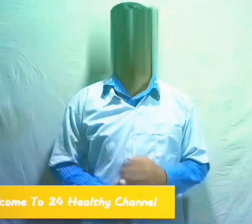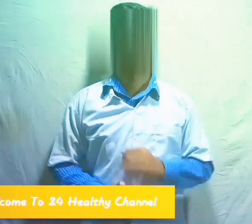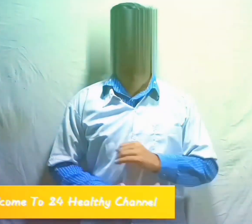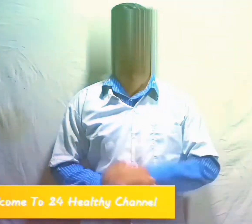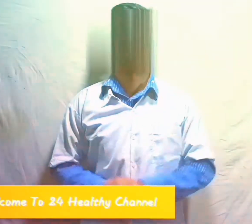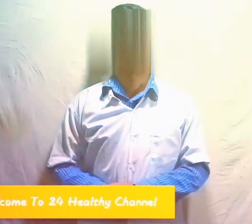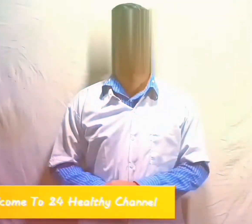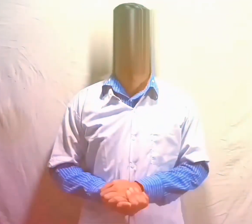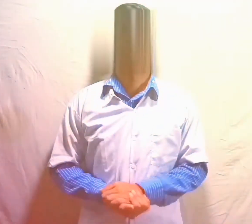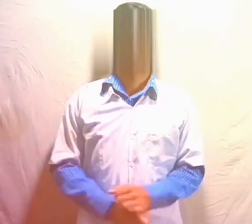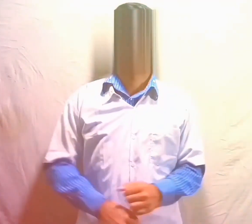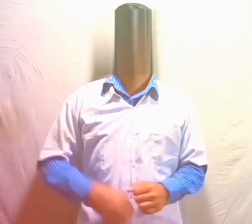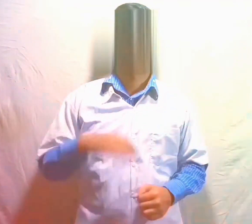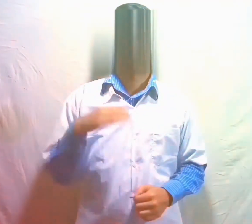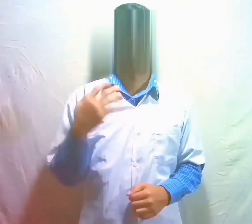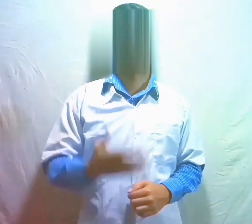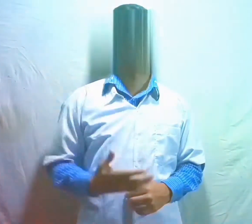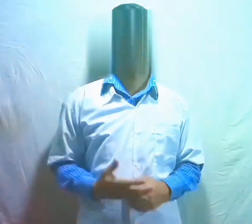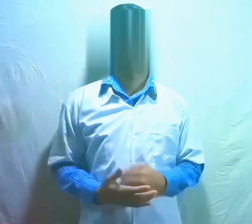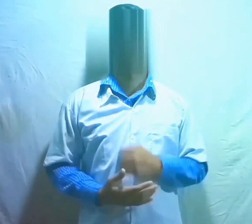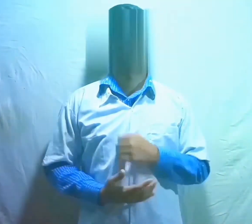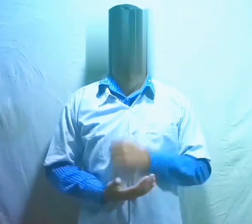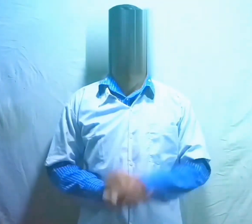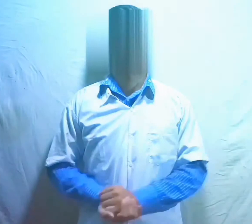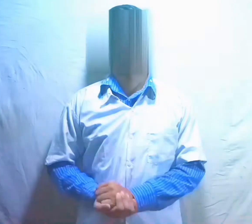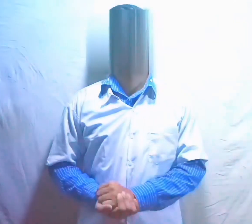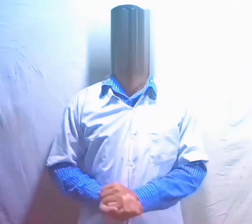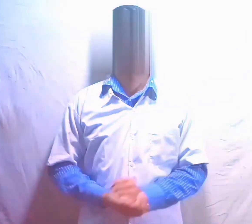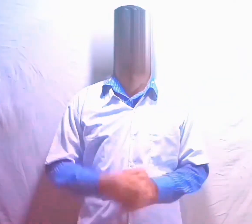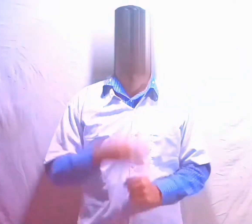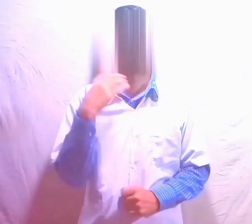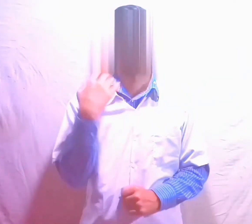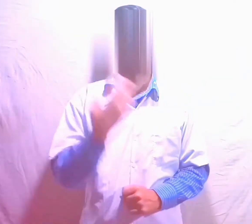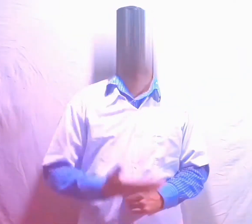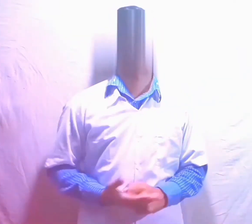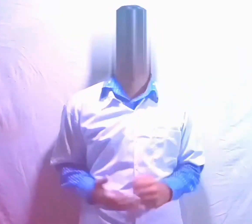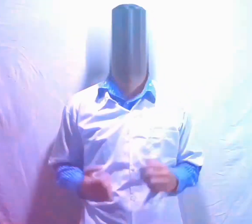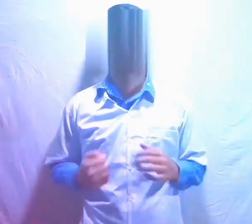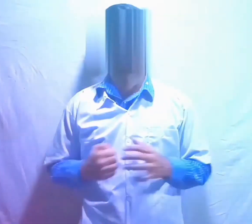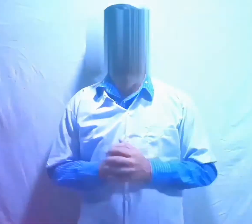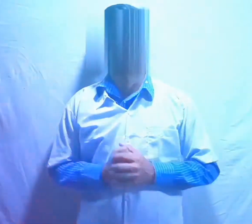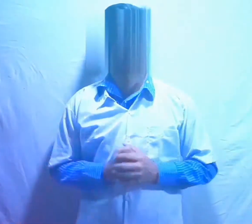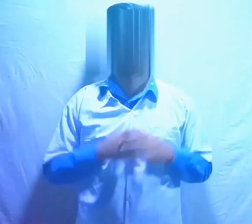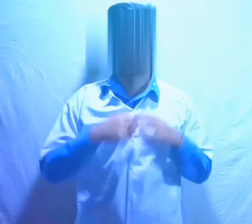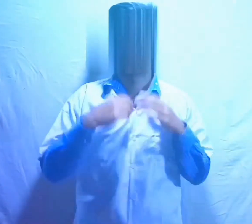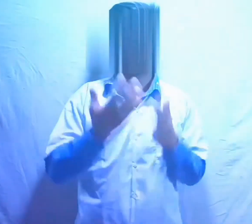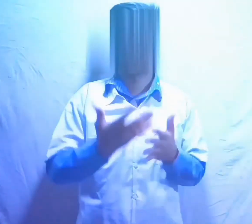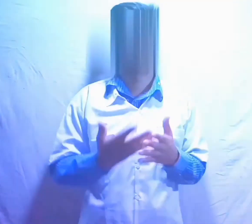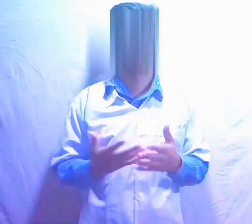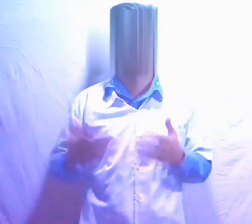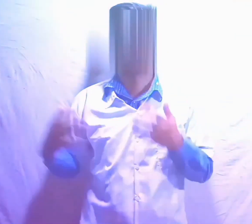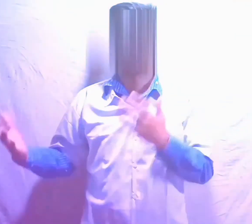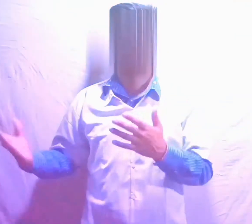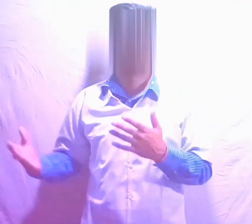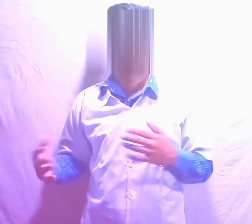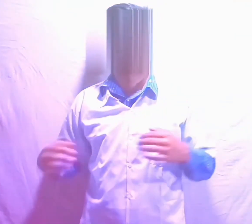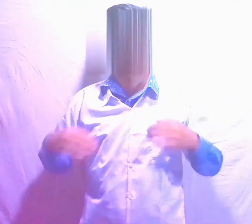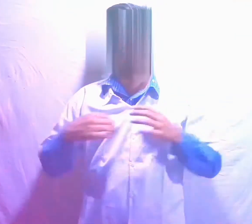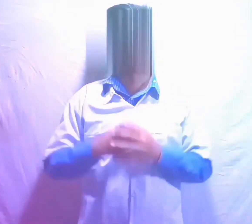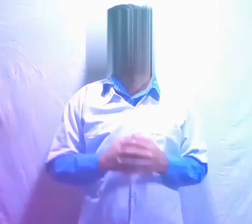খাবার যেটি দ্বারা আপনি ন্যাচারালি হাইট বাড়াতে পারবেন। আর এই খাবারটা ন্যাচারালি, এটার তো কোনো